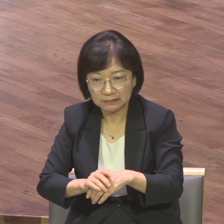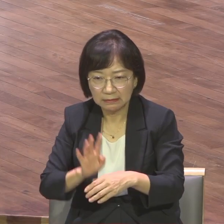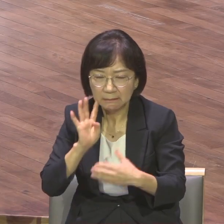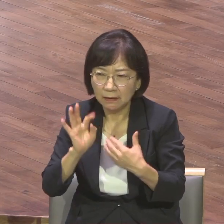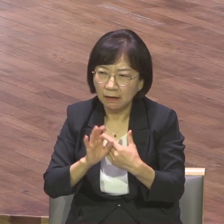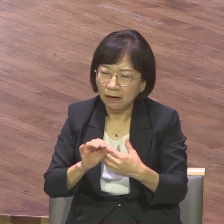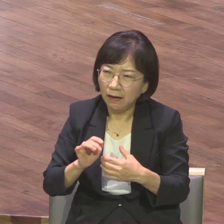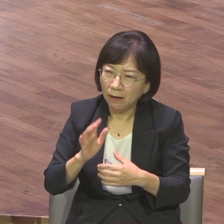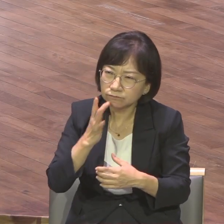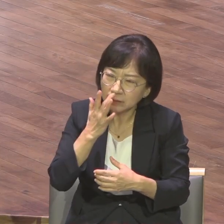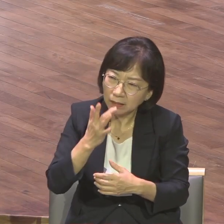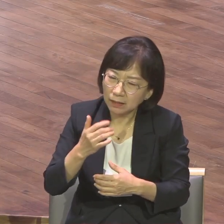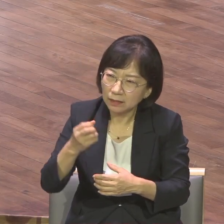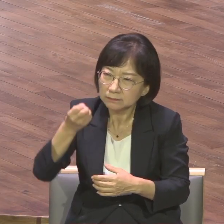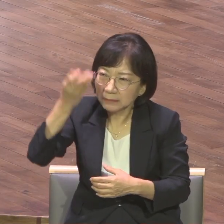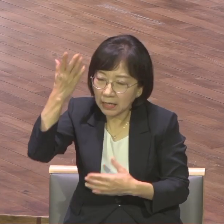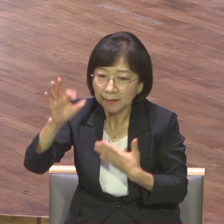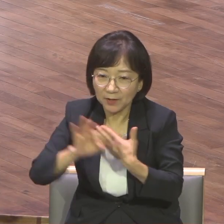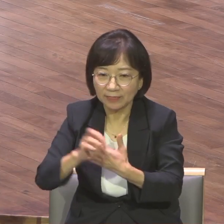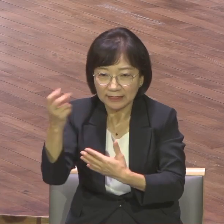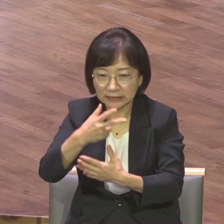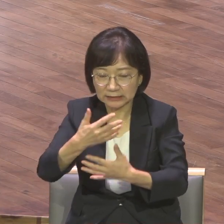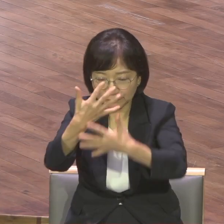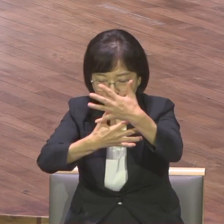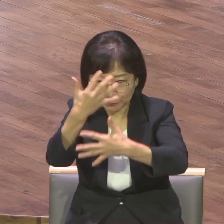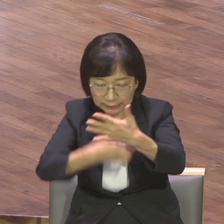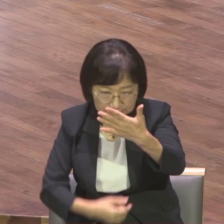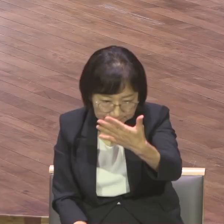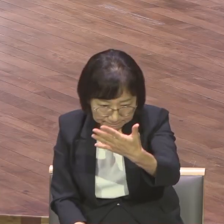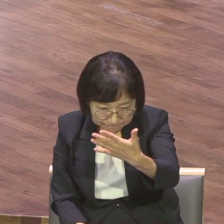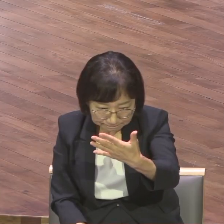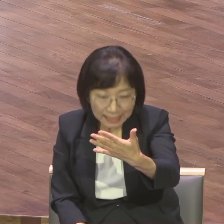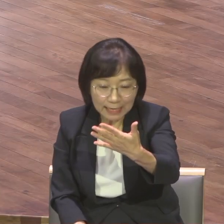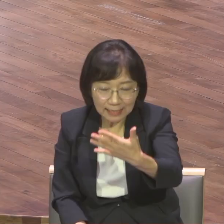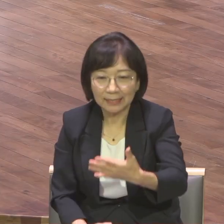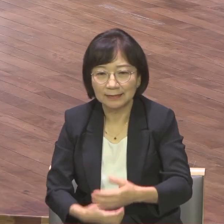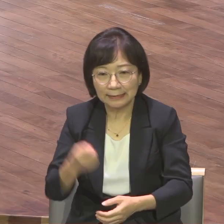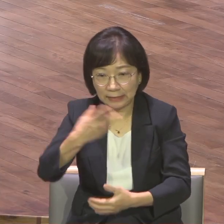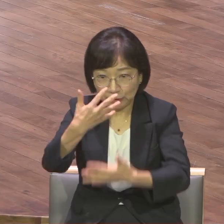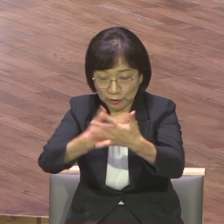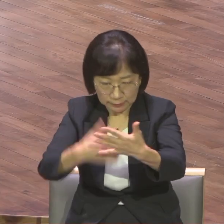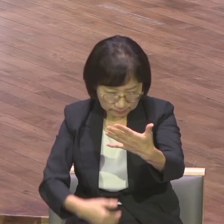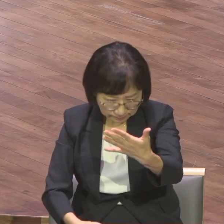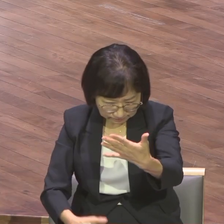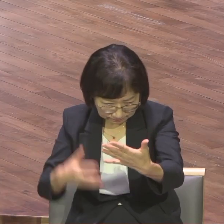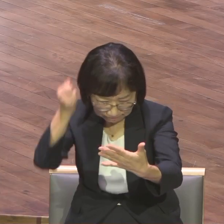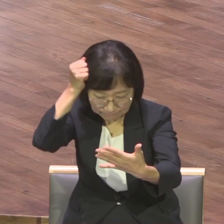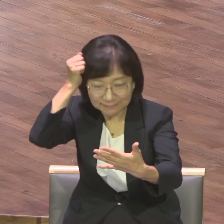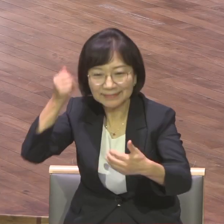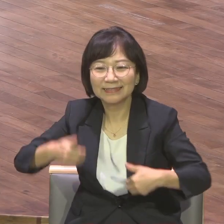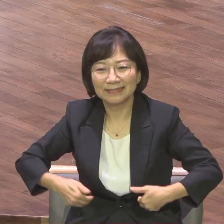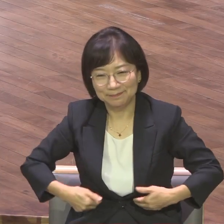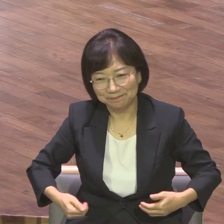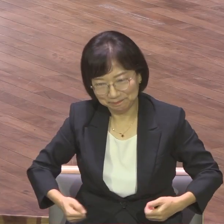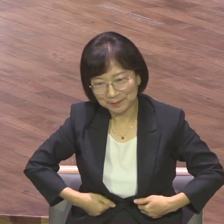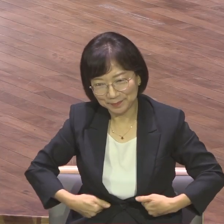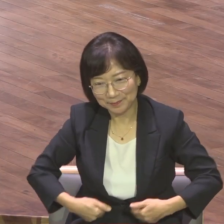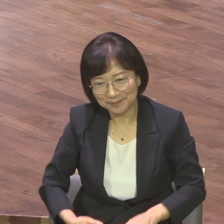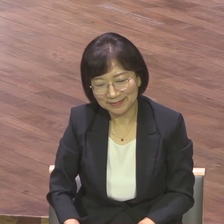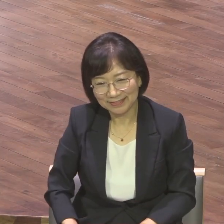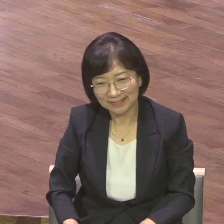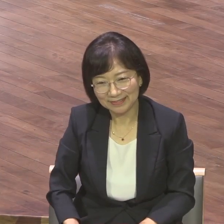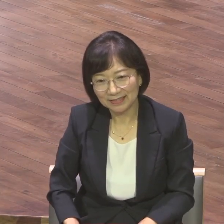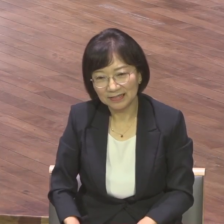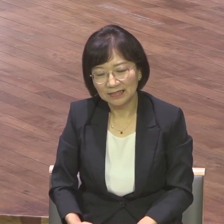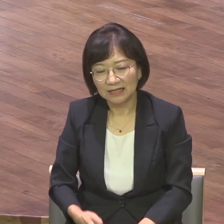들어. 제가요 갱신할 때 오늘의 말씀이란 이 말씀을 체험할 때가요 한 주간